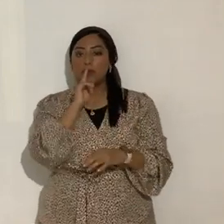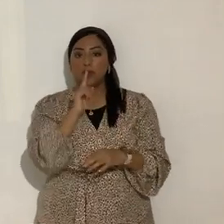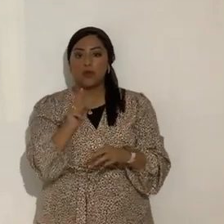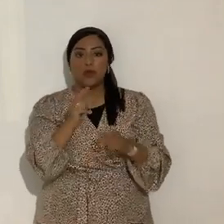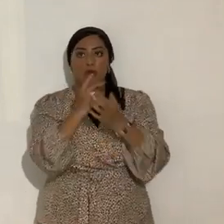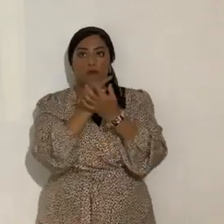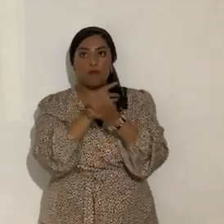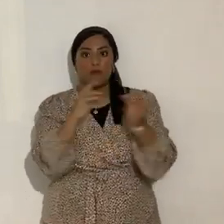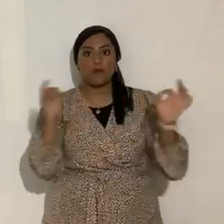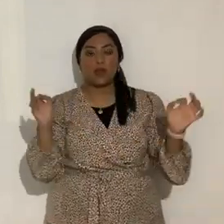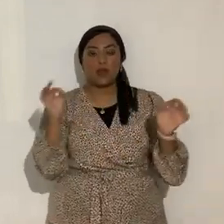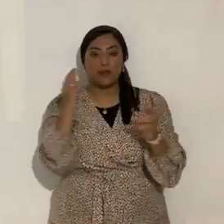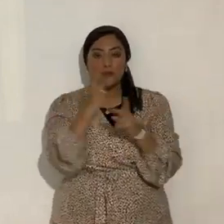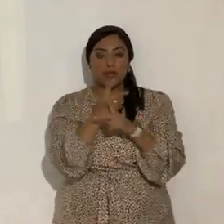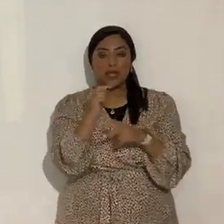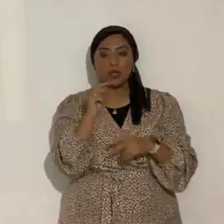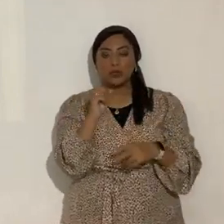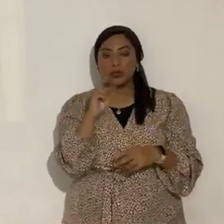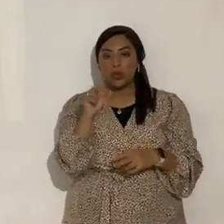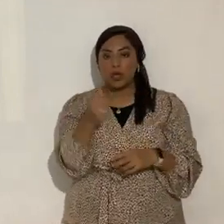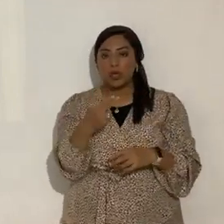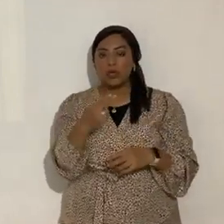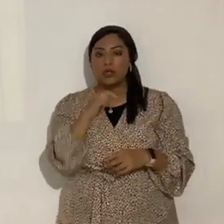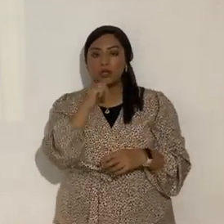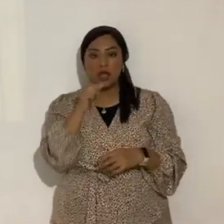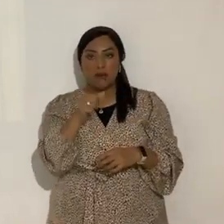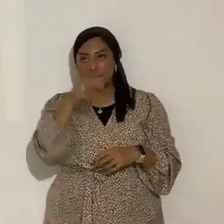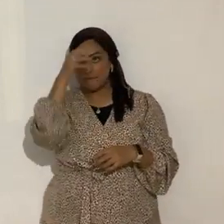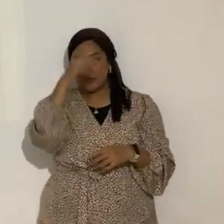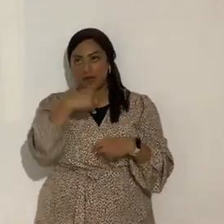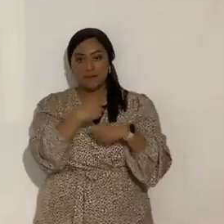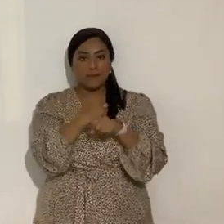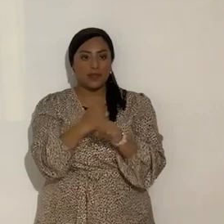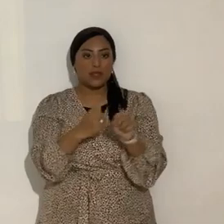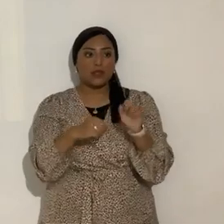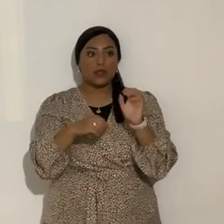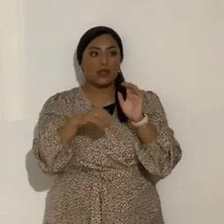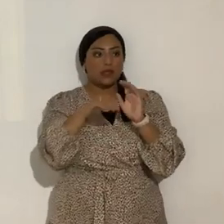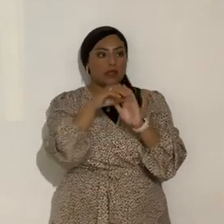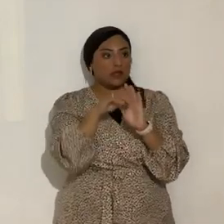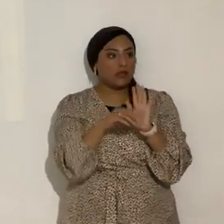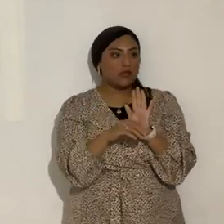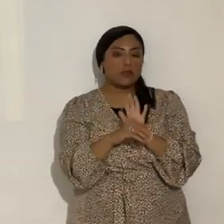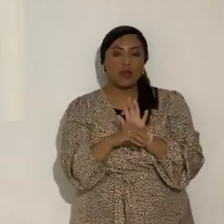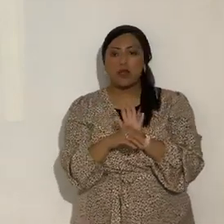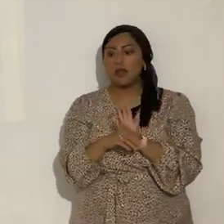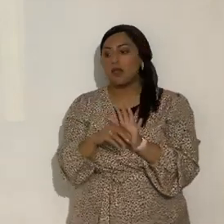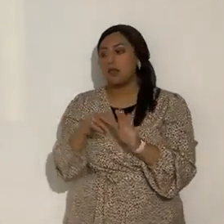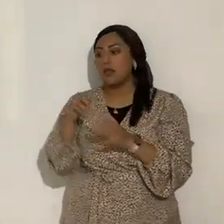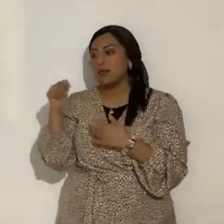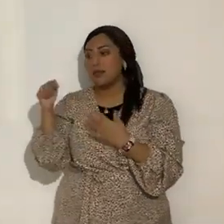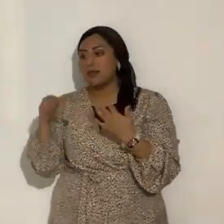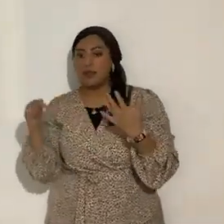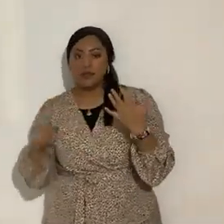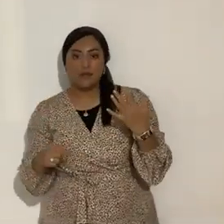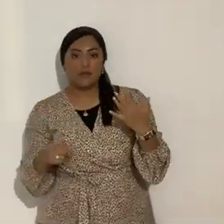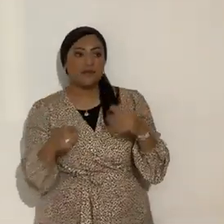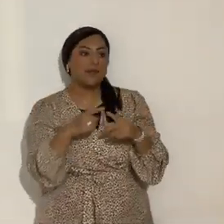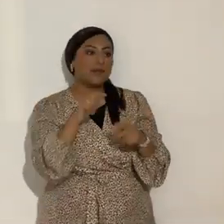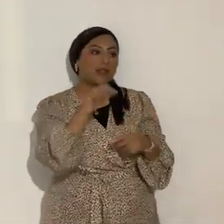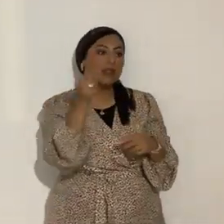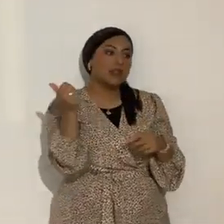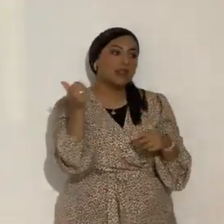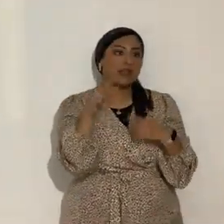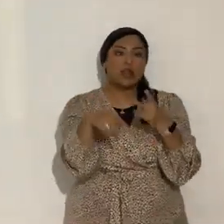libres, guardando Torah, no mandamientos X, takanot, rabínicos, pastorales, de denominaciones, de